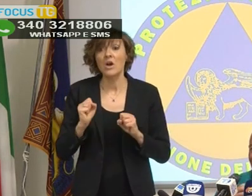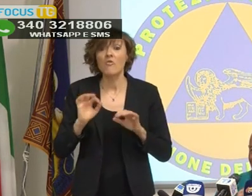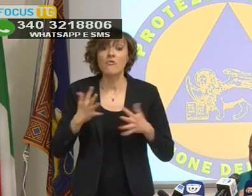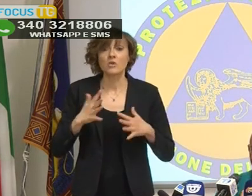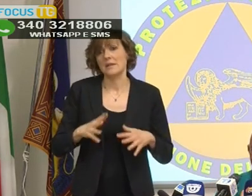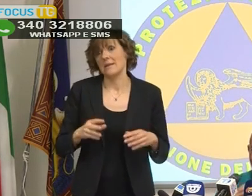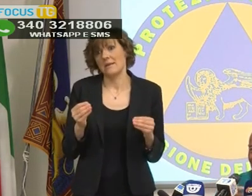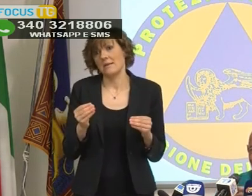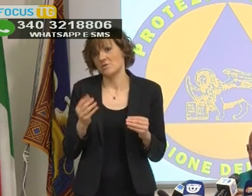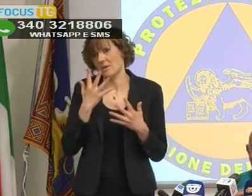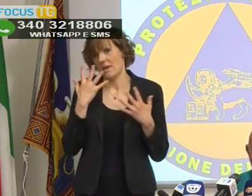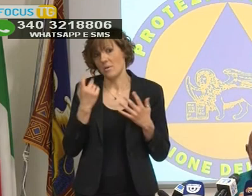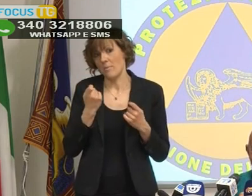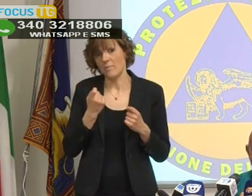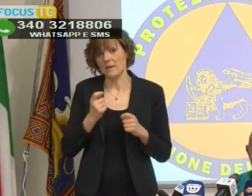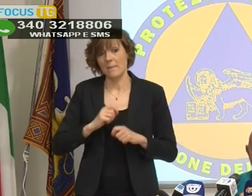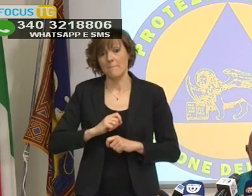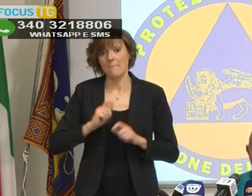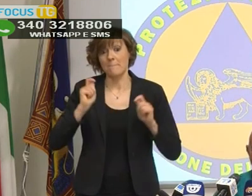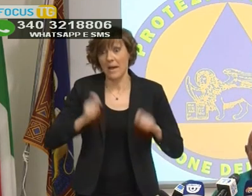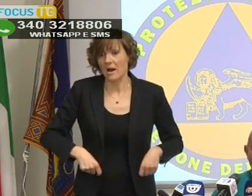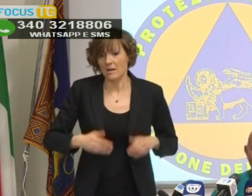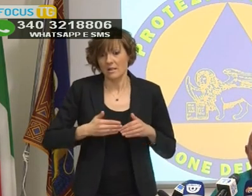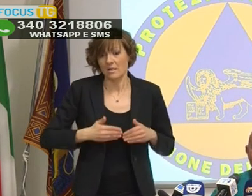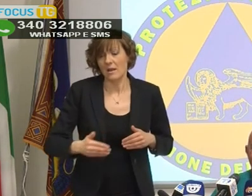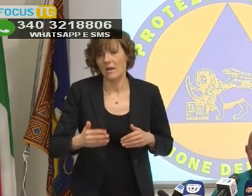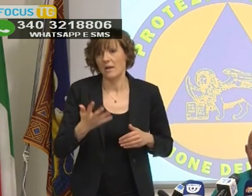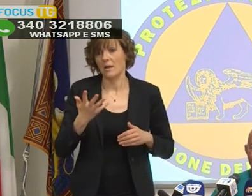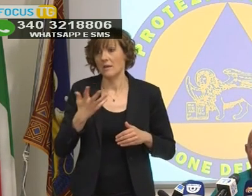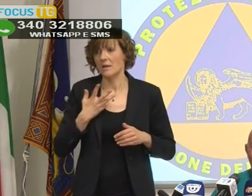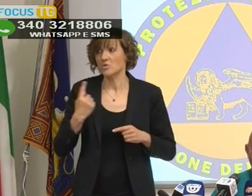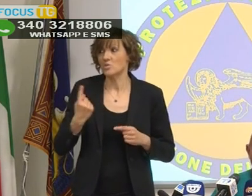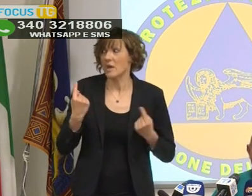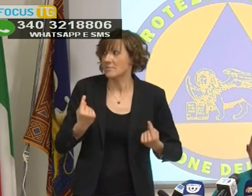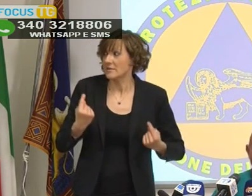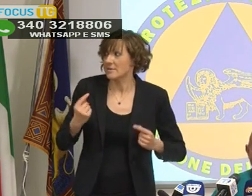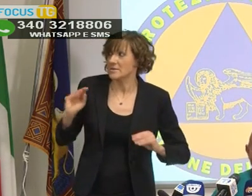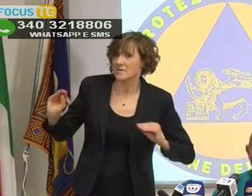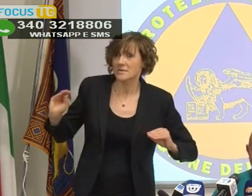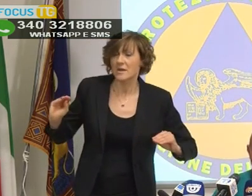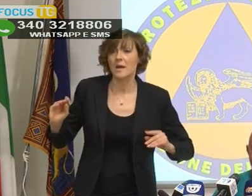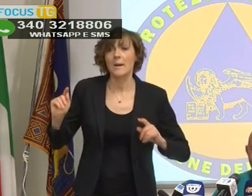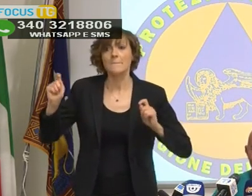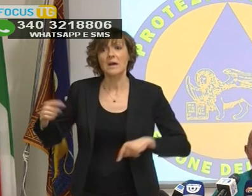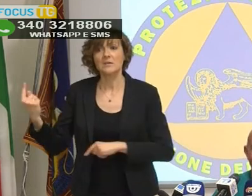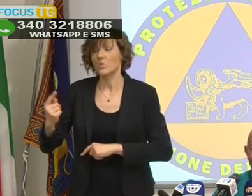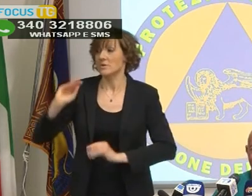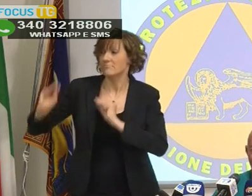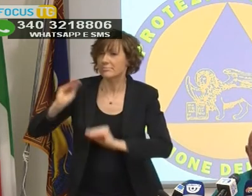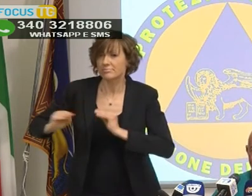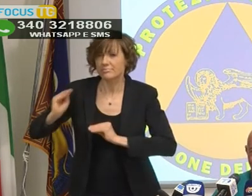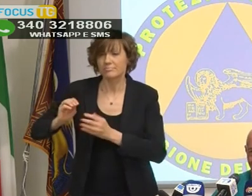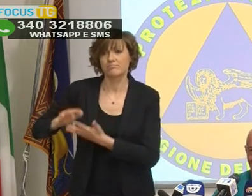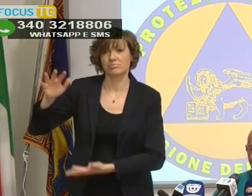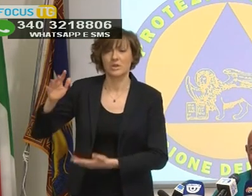all'inizio, perché ovviamente quando partiamo con... perché sono lì tutti che stanno a aspettare, poi basta che parta qualcuno,